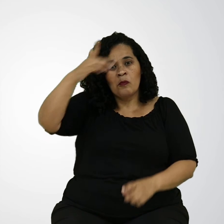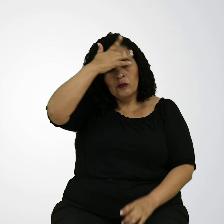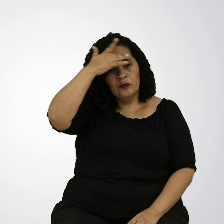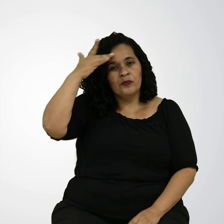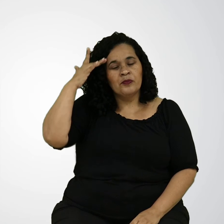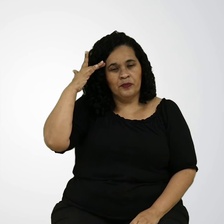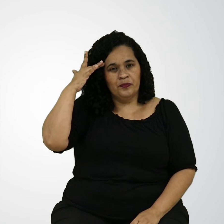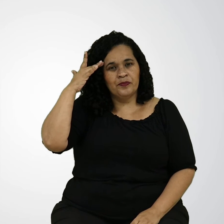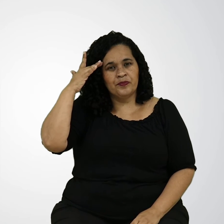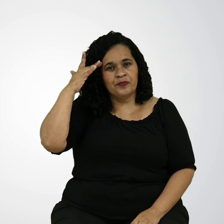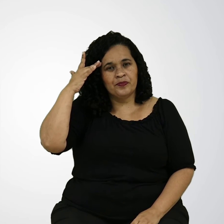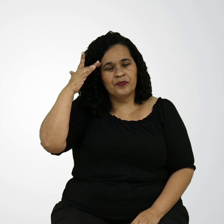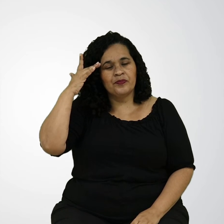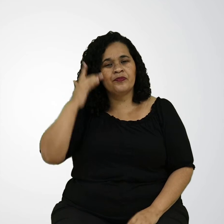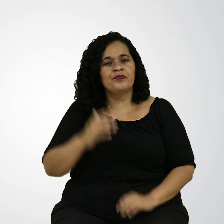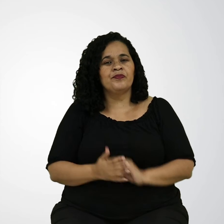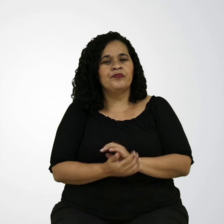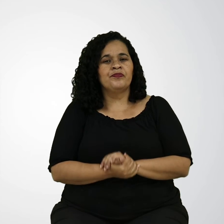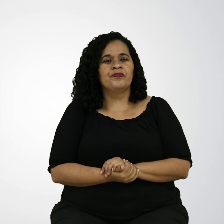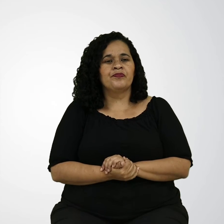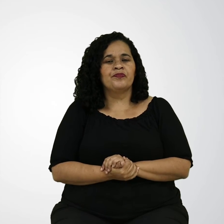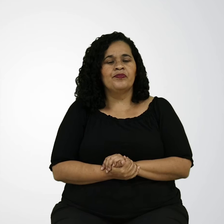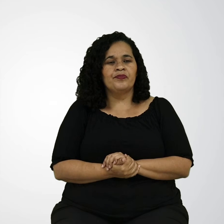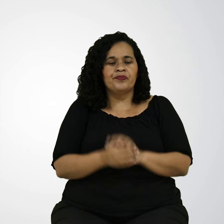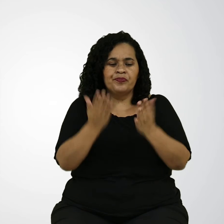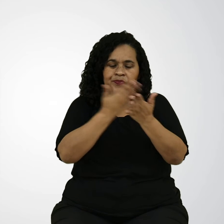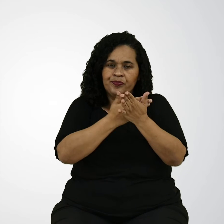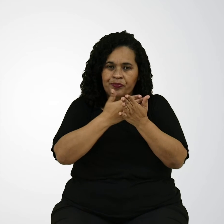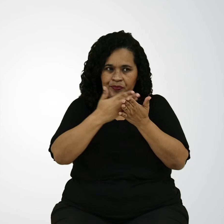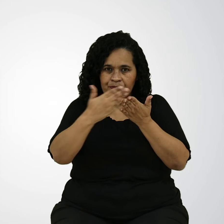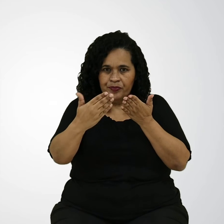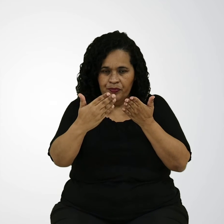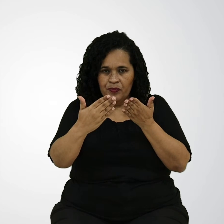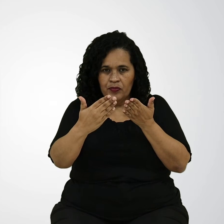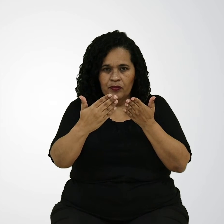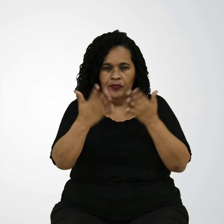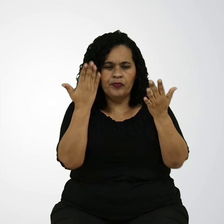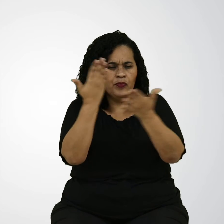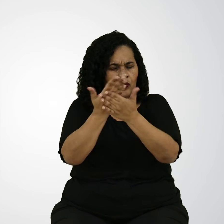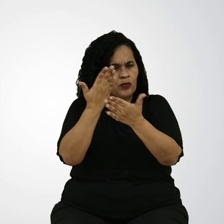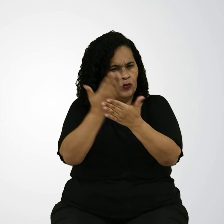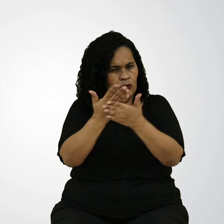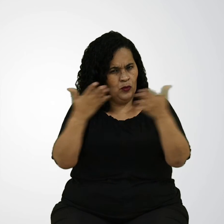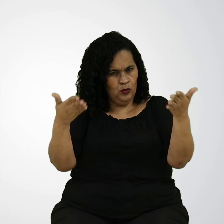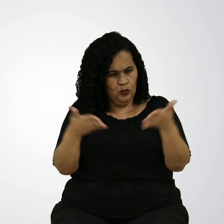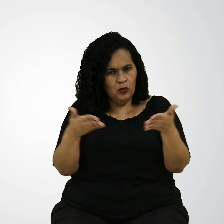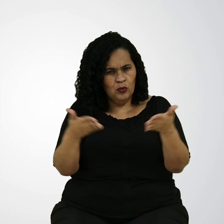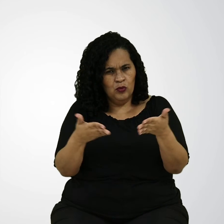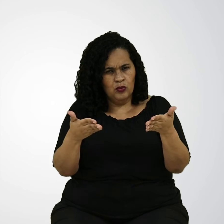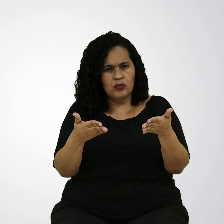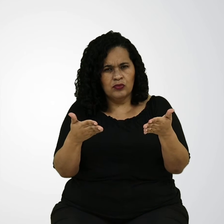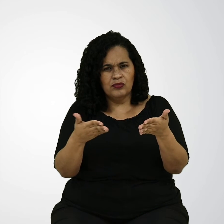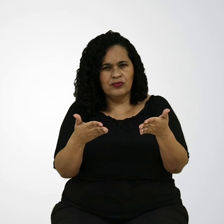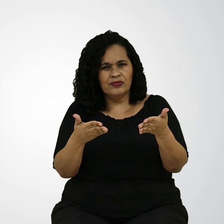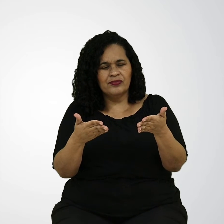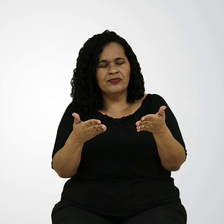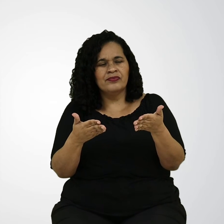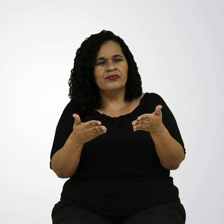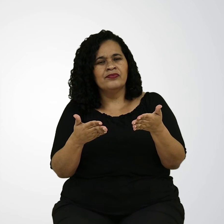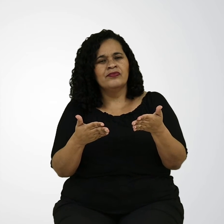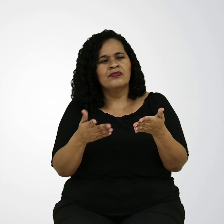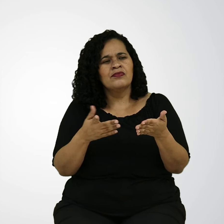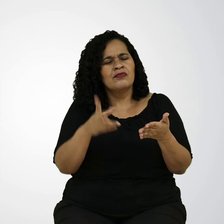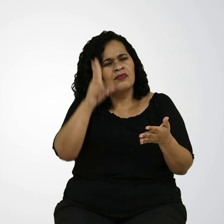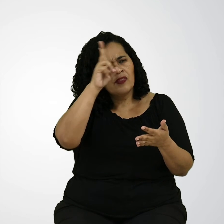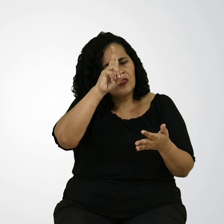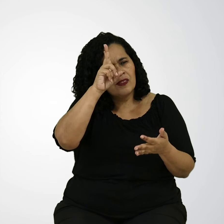Quando você começou o estudo de hoje, lá no início, penso que você